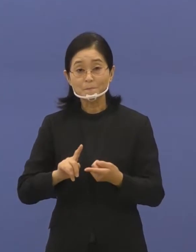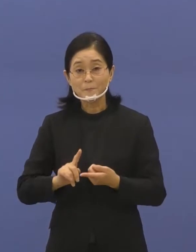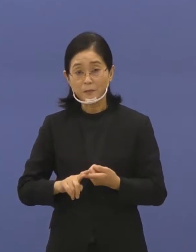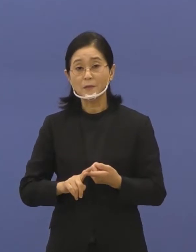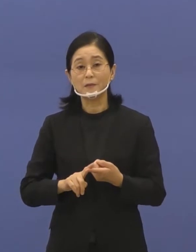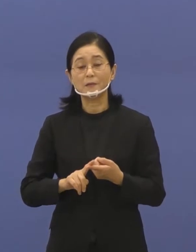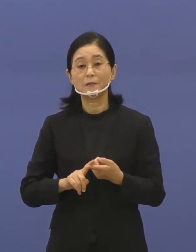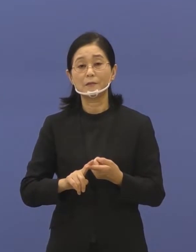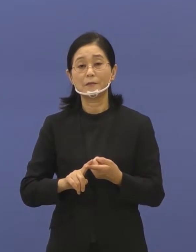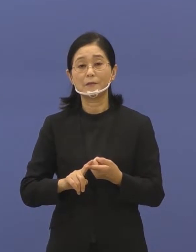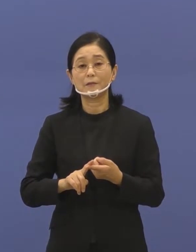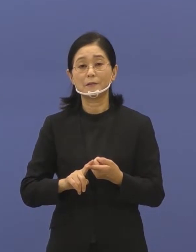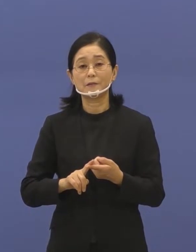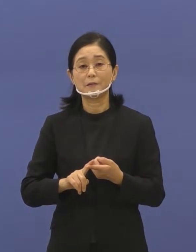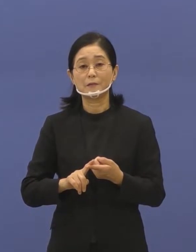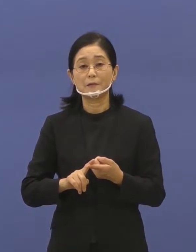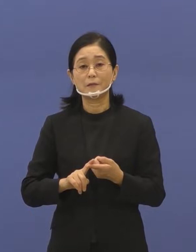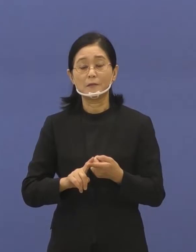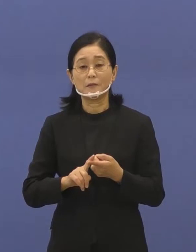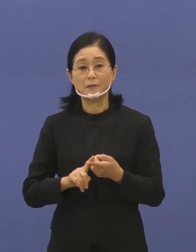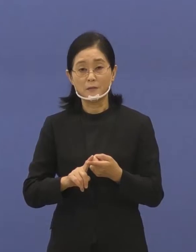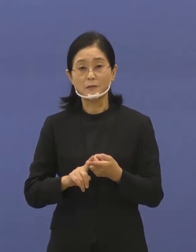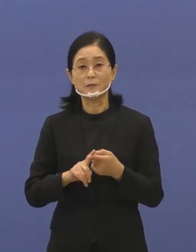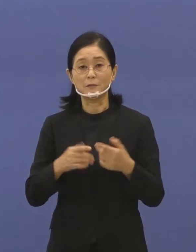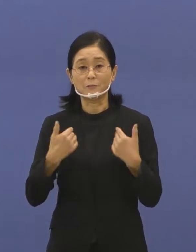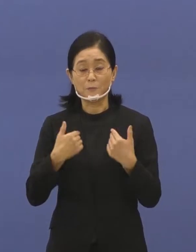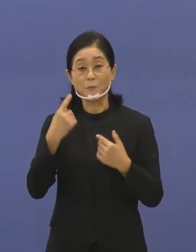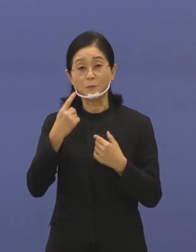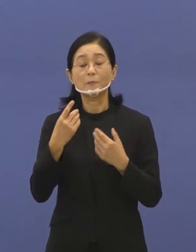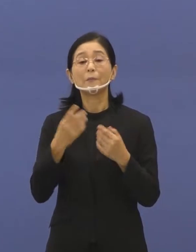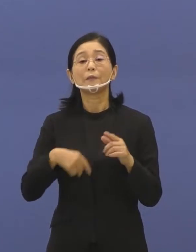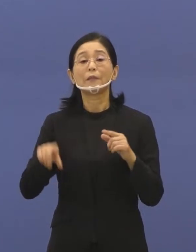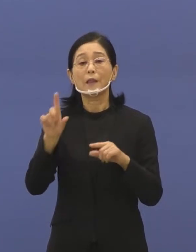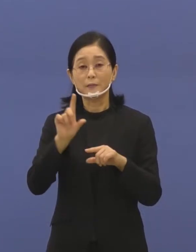てさらにですね、この